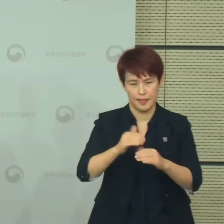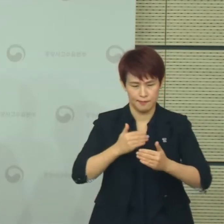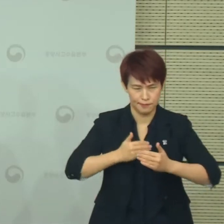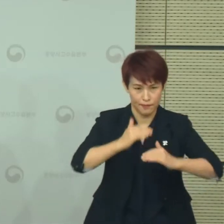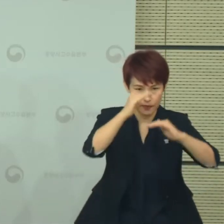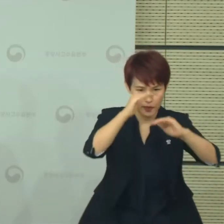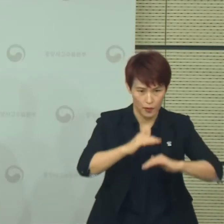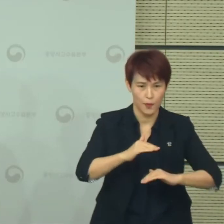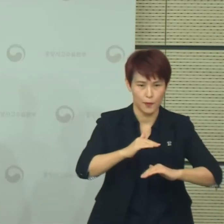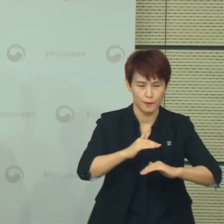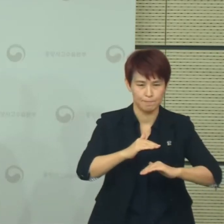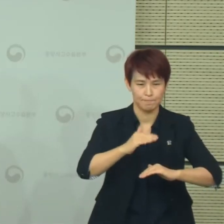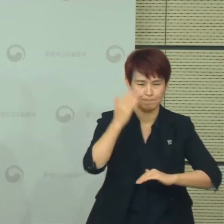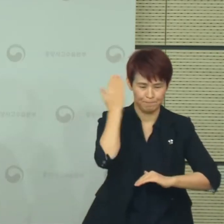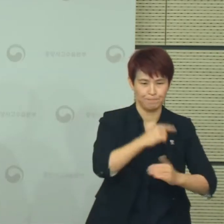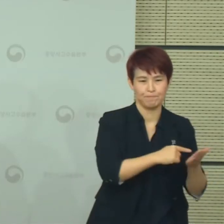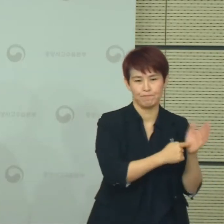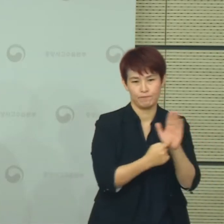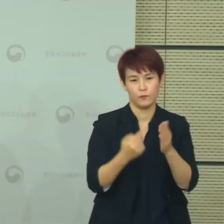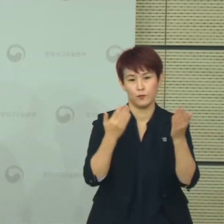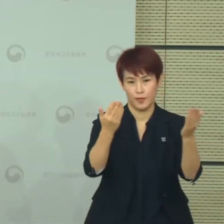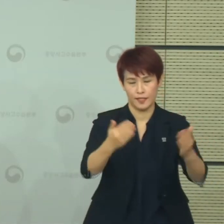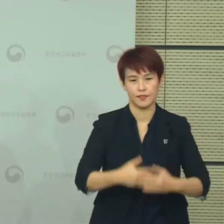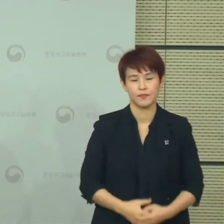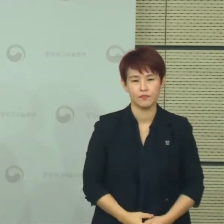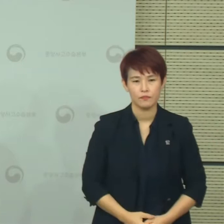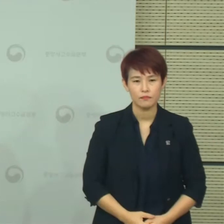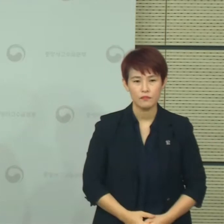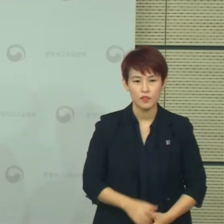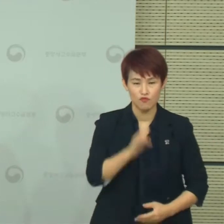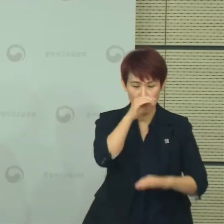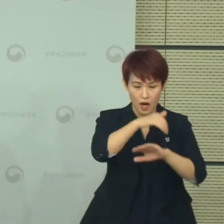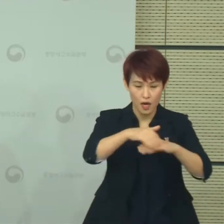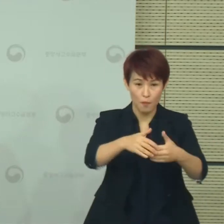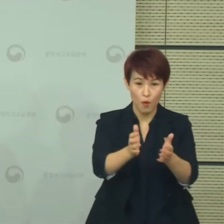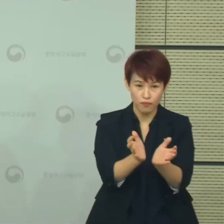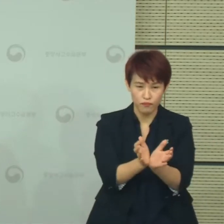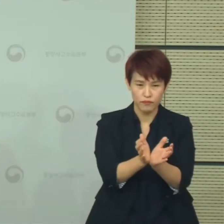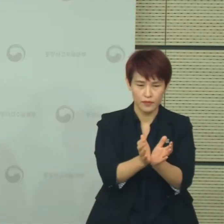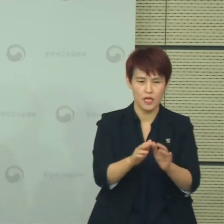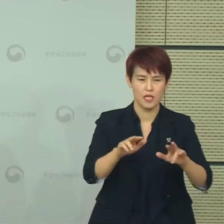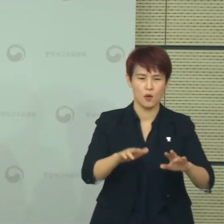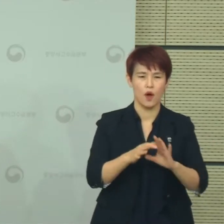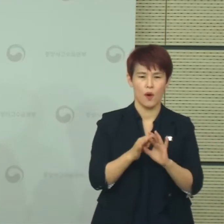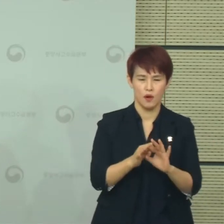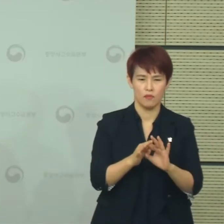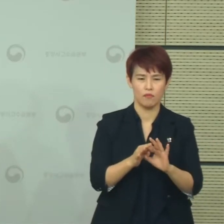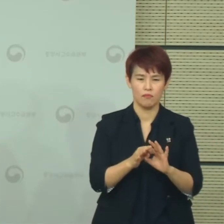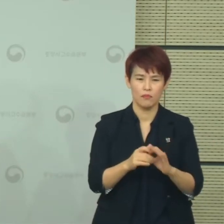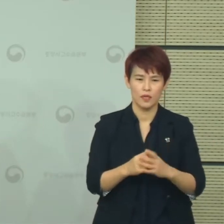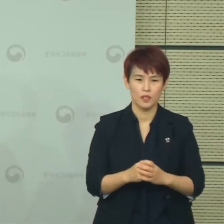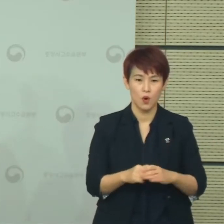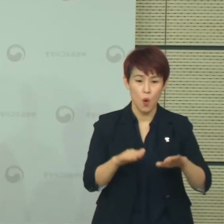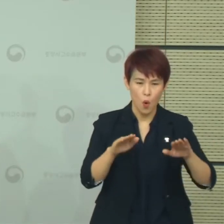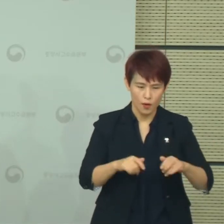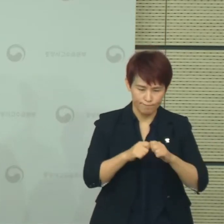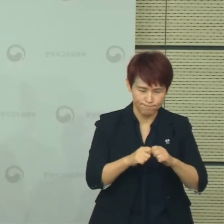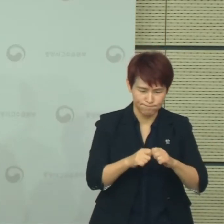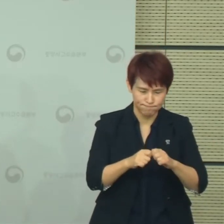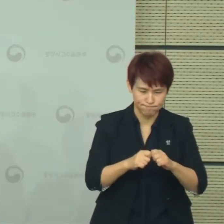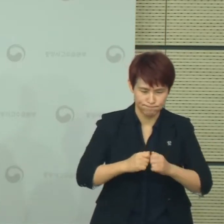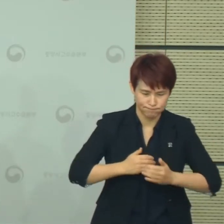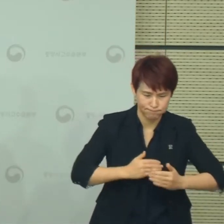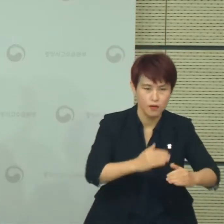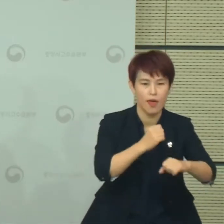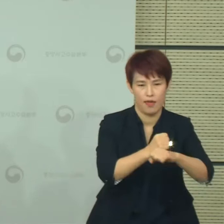경과는 수시로 투명하게 공개토록 하겠습니다. 중대본은 이와 관련된 실무적 세부 협의를 금일부터 진행하여